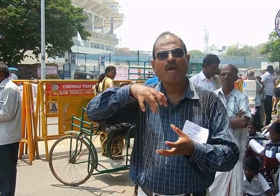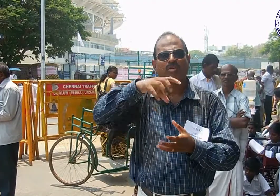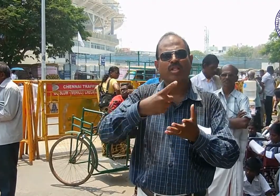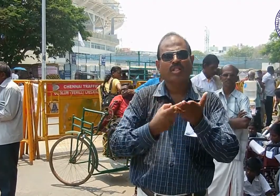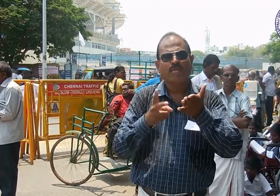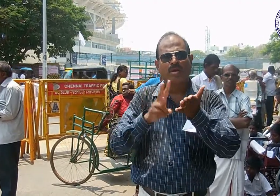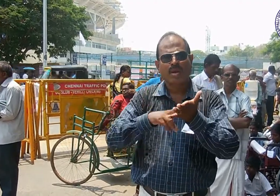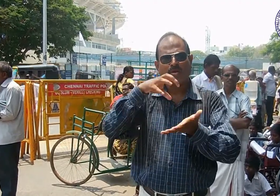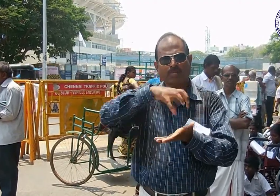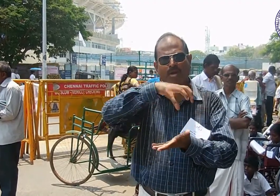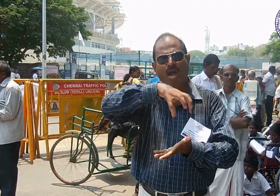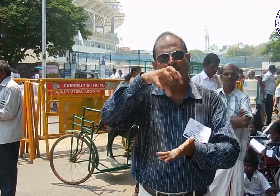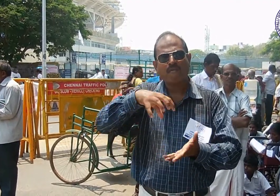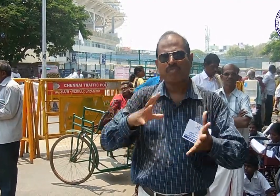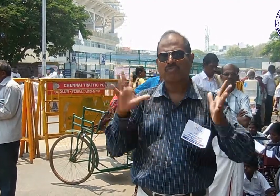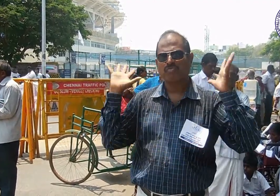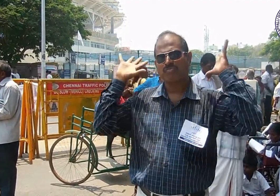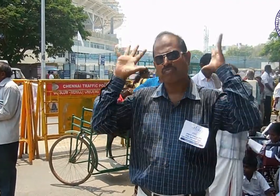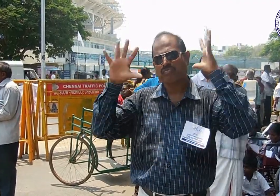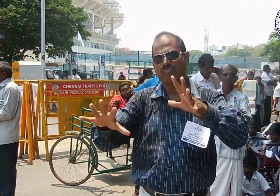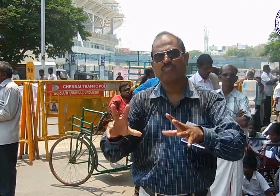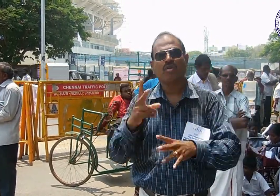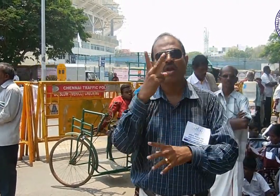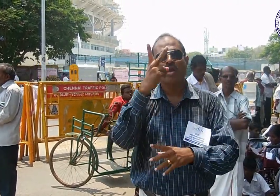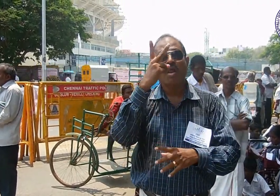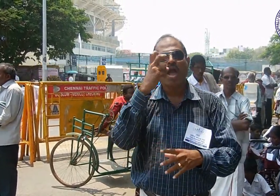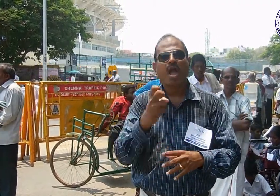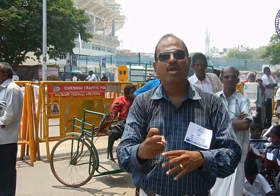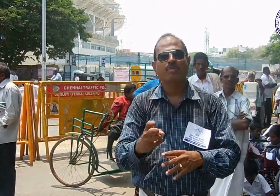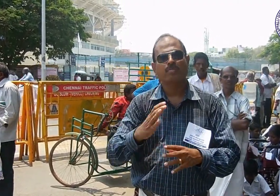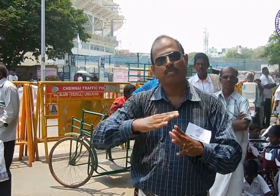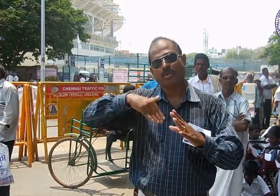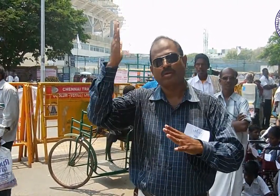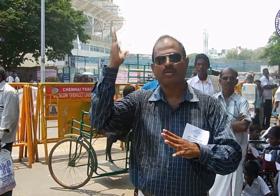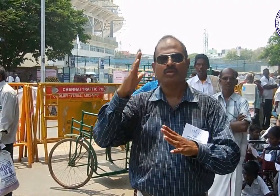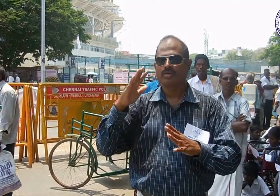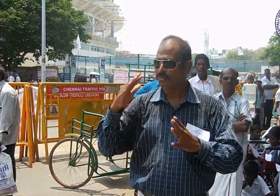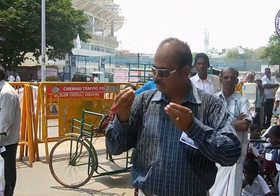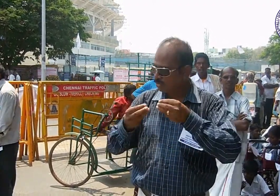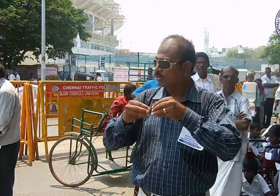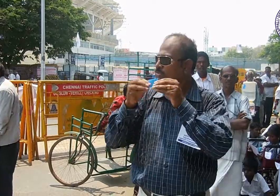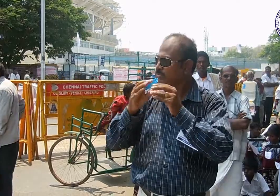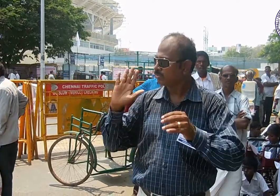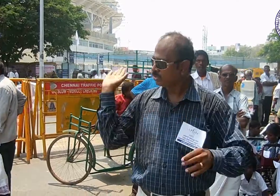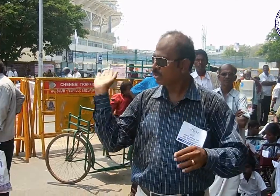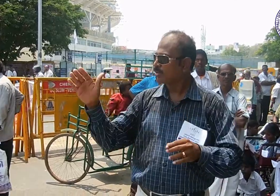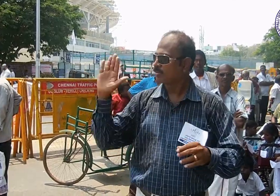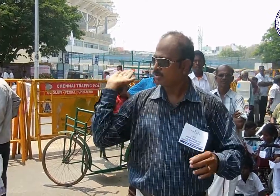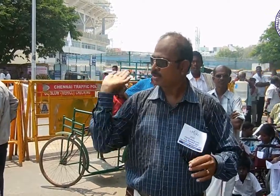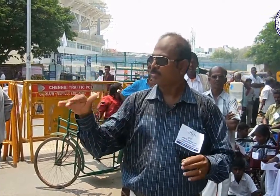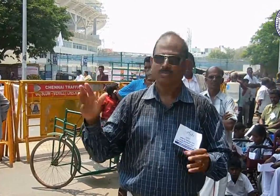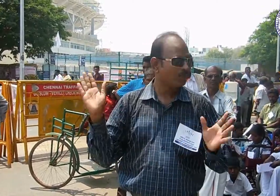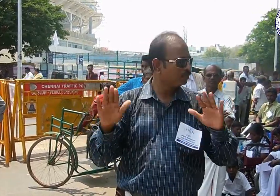தெரியுமா தெரியாத தெரியாது நானும் ஒரு இயக்கத்துடைய பொதுச்செயலாளராக 20 ஆண்டுகளாக இந்த பணியில் இருக்கிறேன் இந்த முதல்